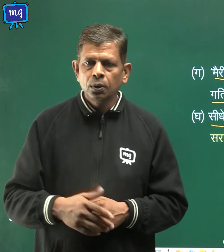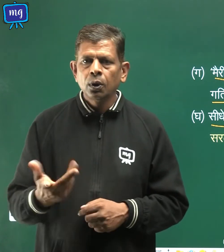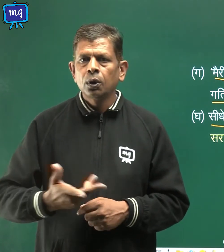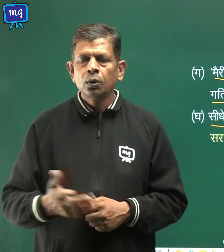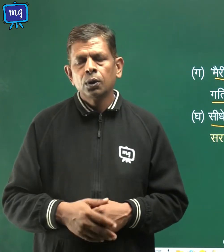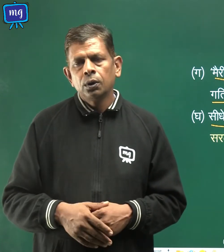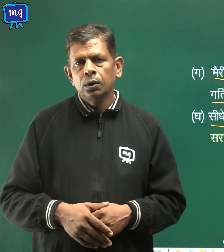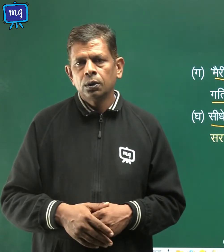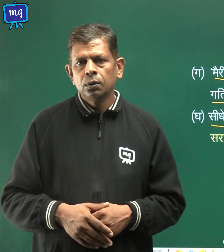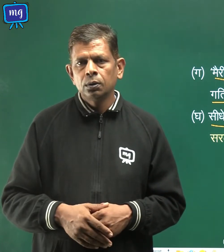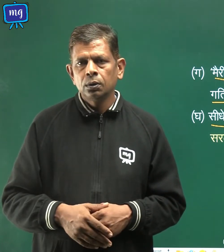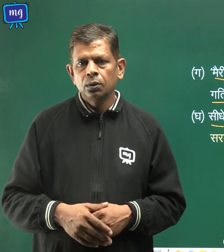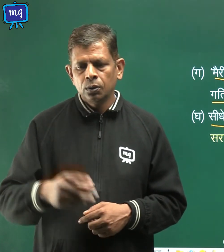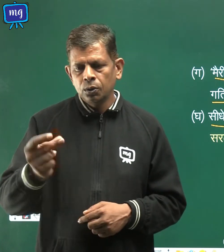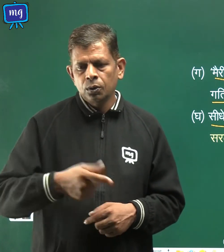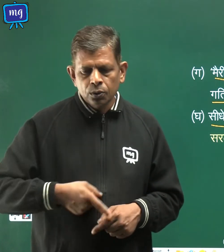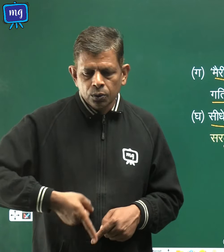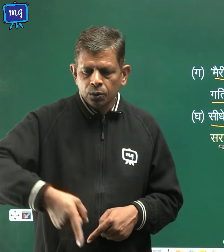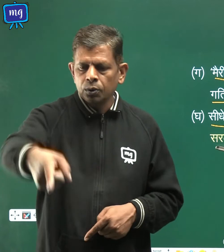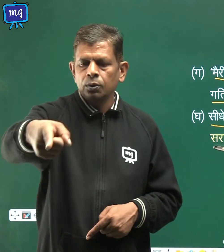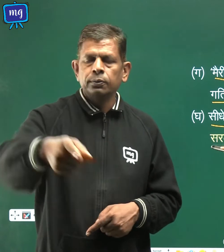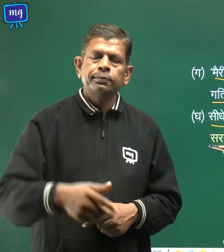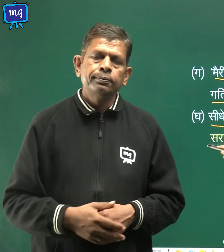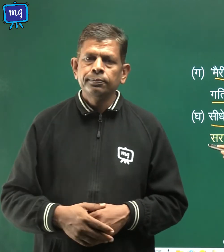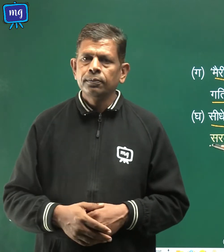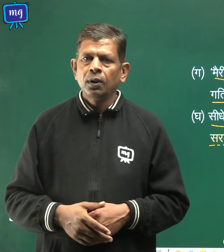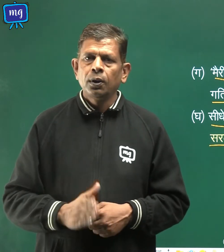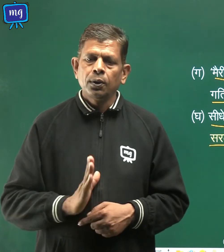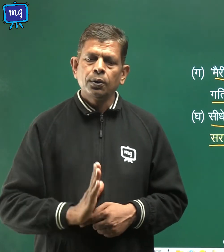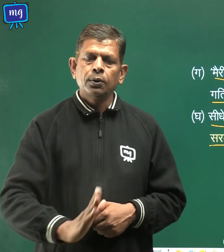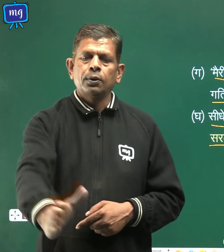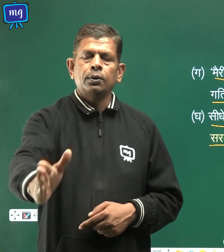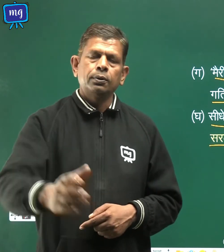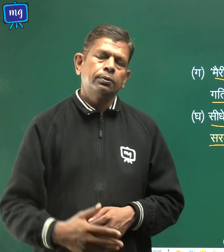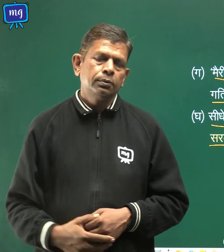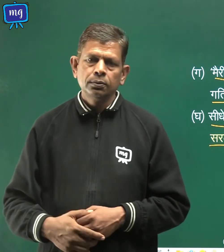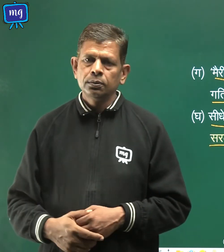कैसी होगी बच्चों? सीधी रेखा में, यानी सरल रेखा।